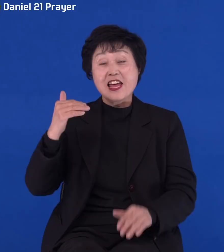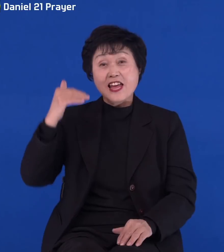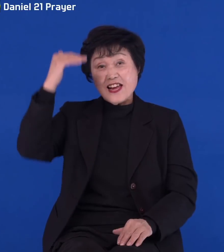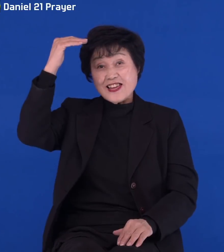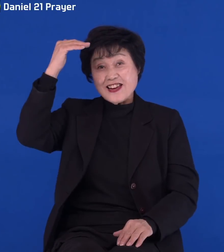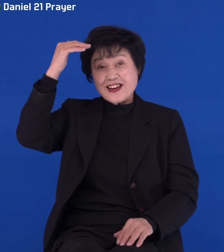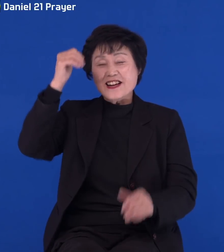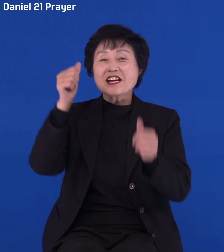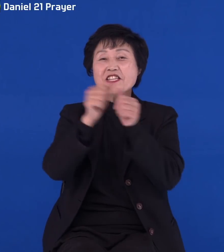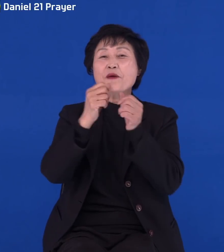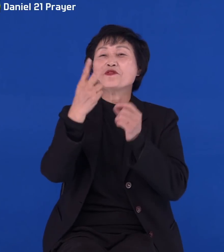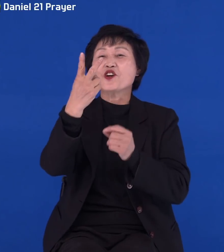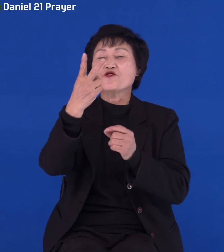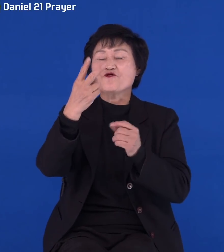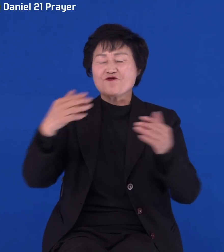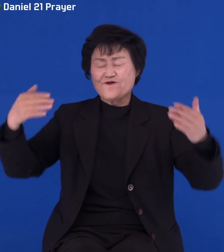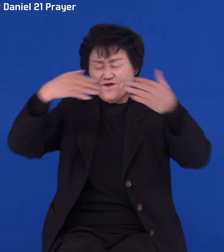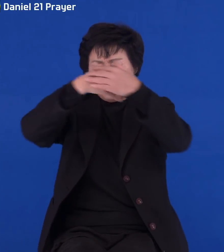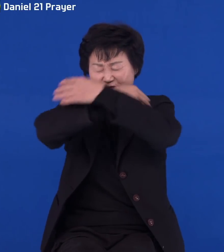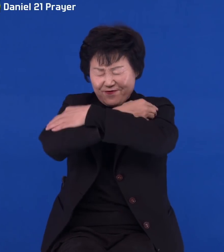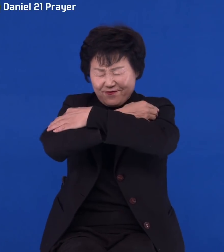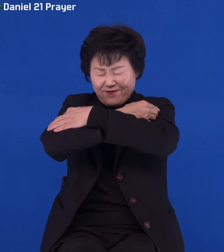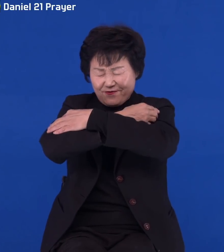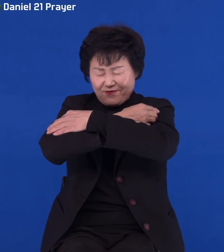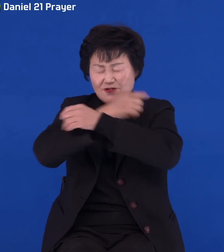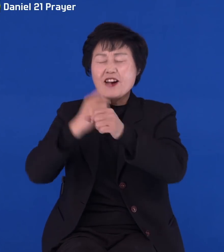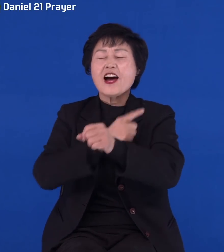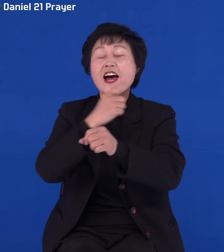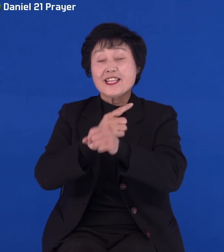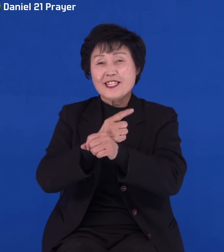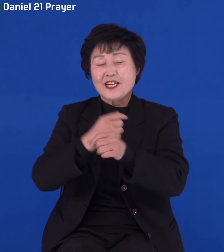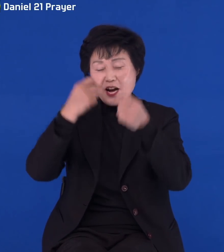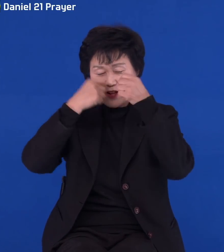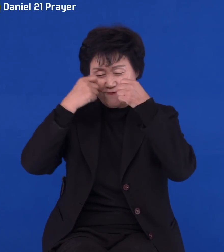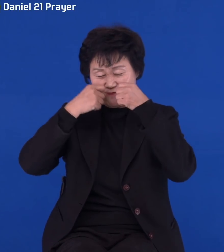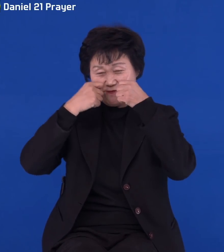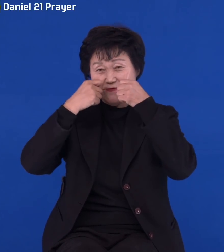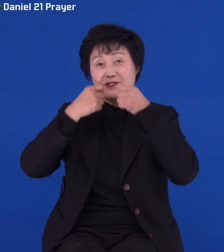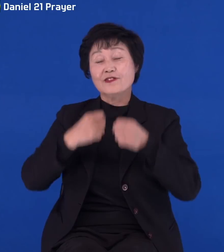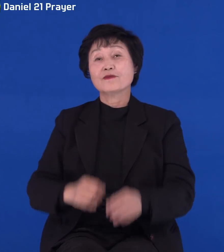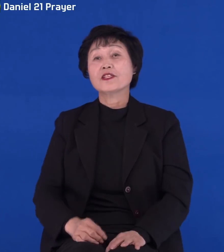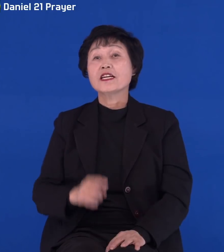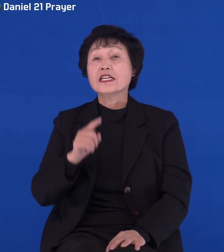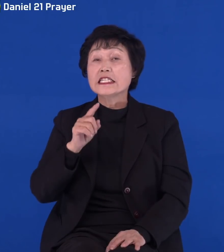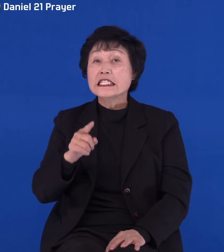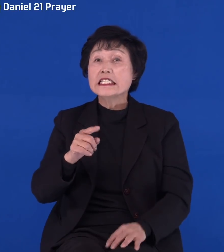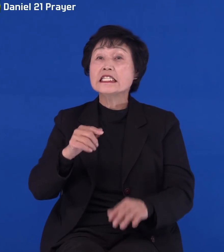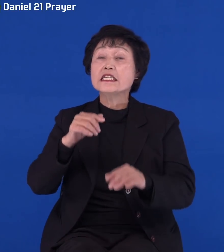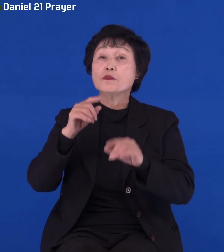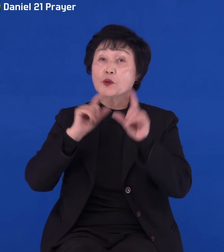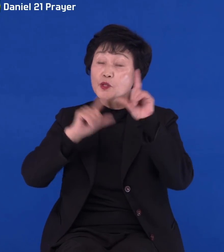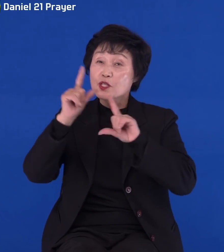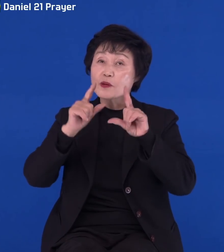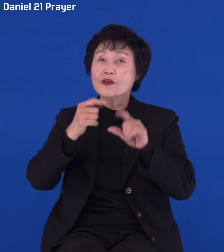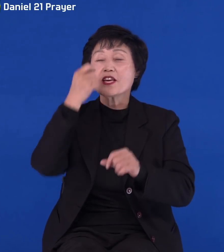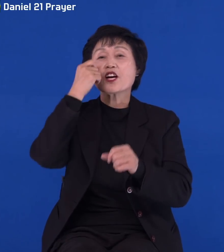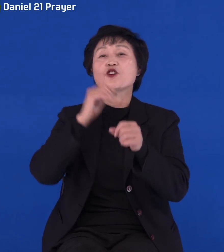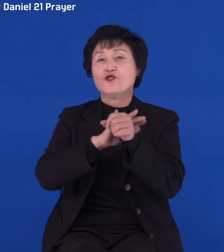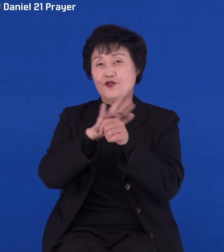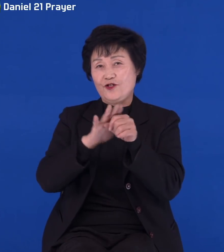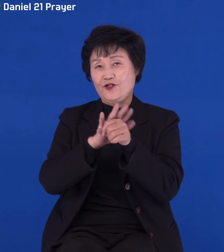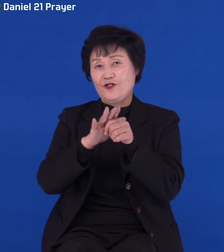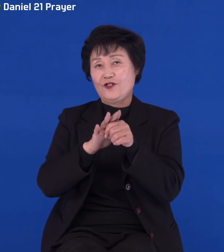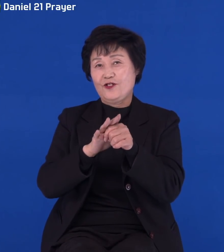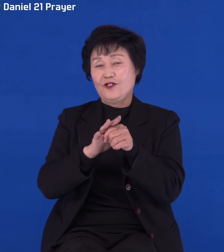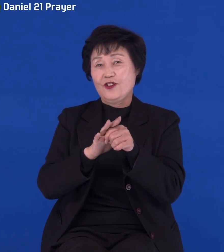내내 울었습니다. 그게 양육이었어요. 저는 이것이 바로 긍휼이라고 믿습니다. 그럼 어떻게 우리가 이렇게